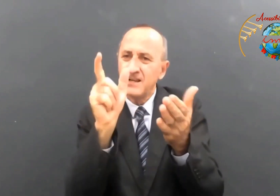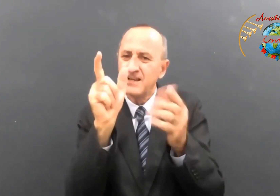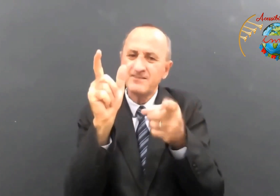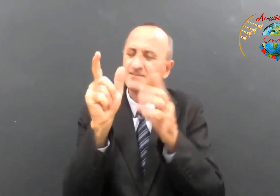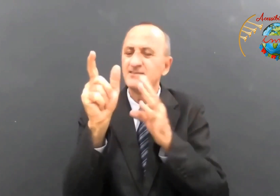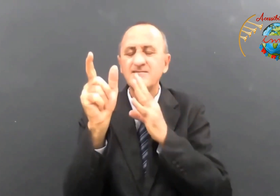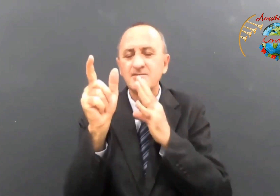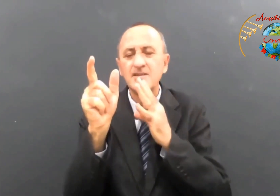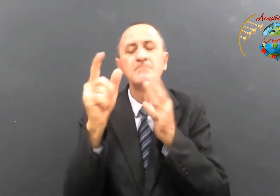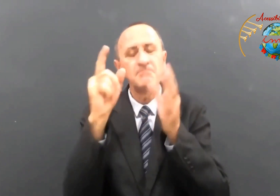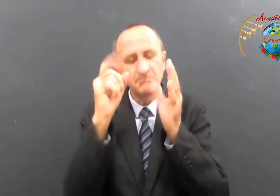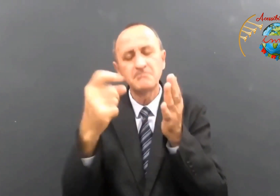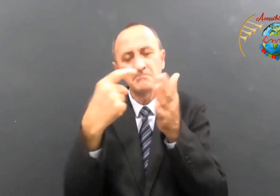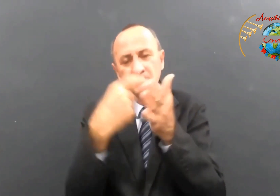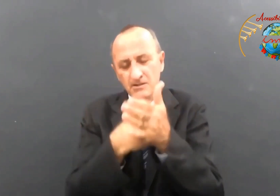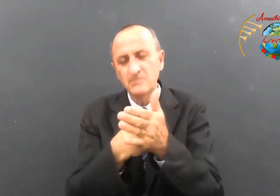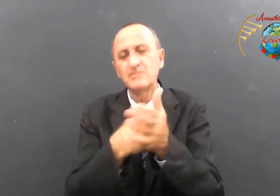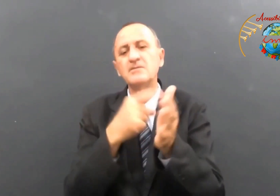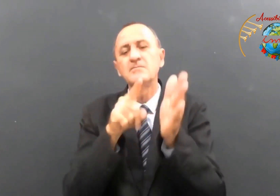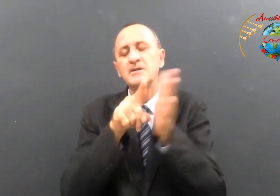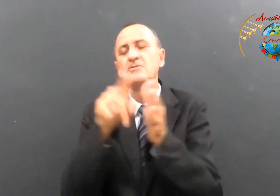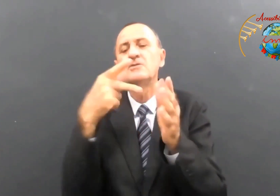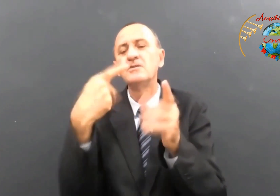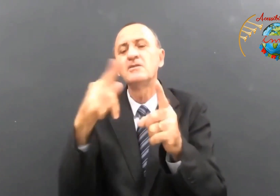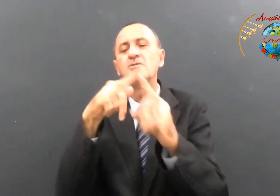pode perguntar. Pergunte na sua igreja também.